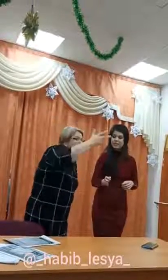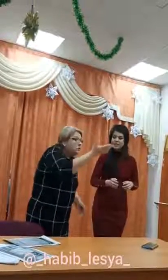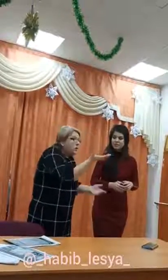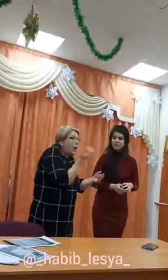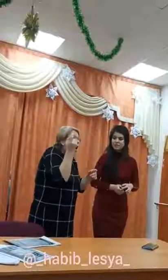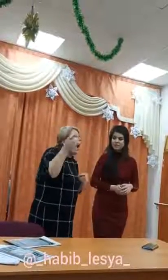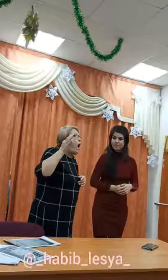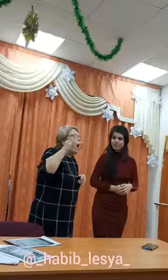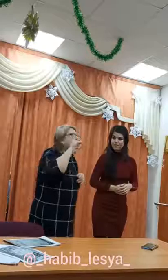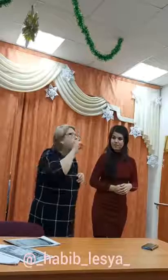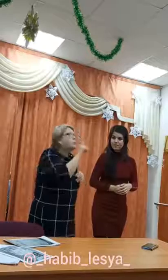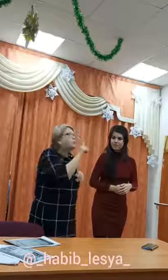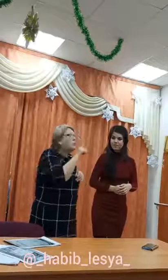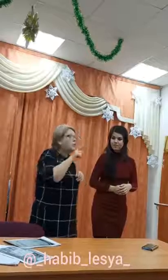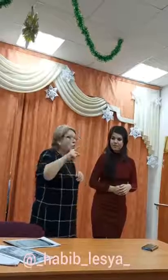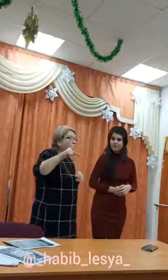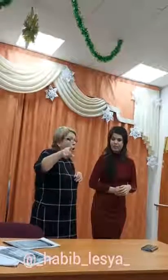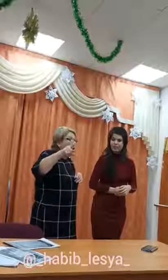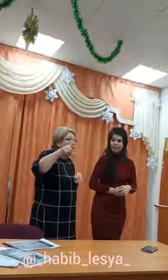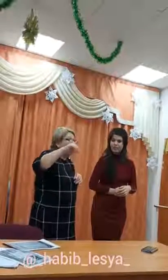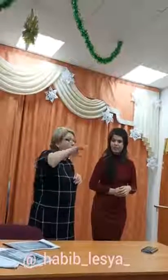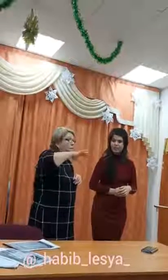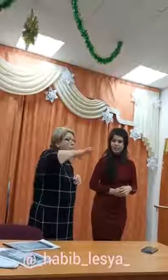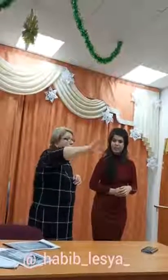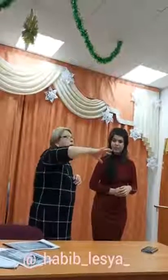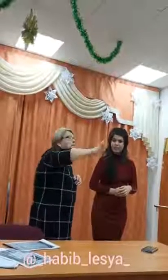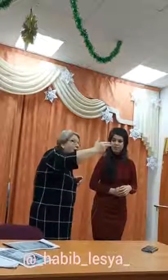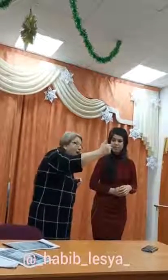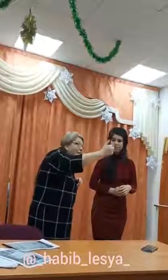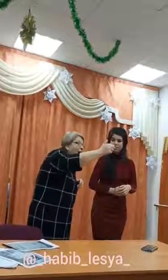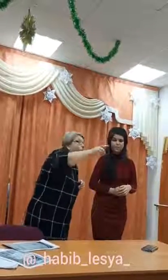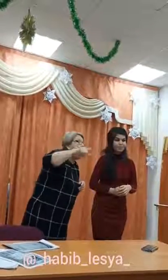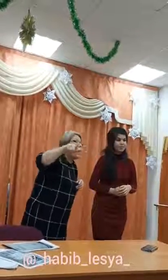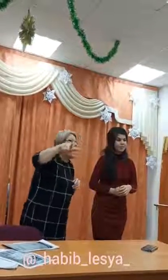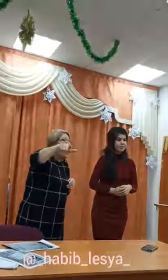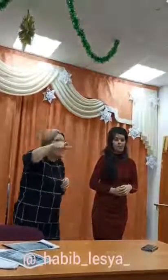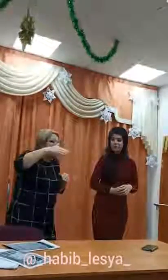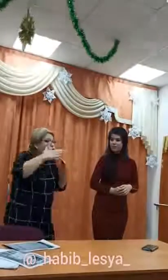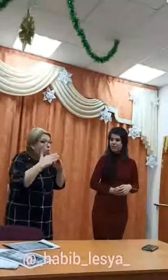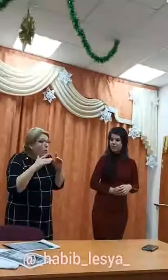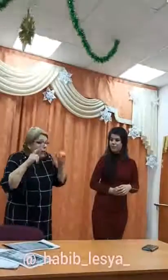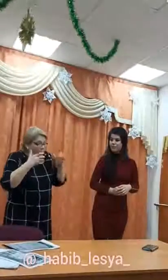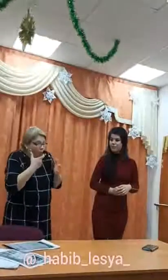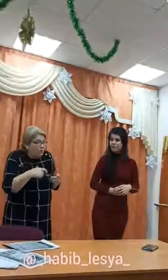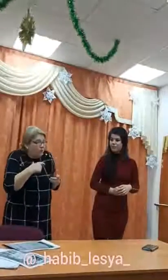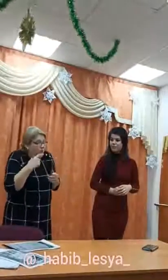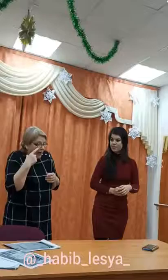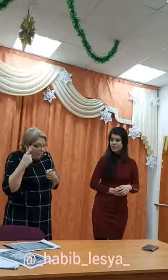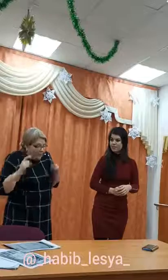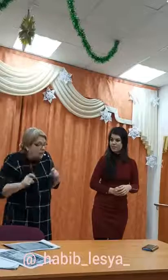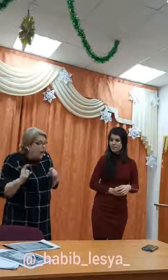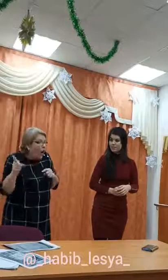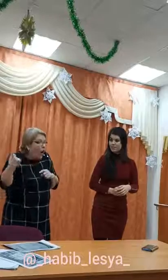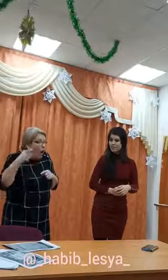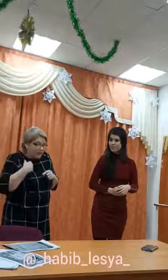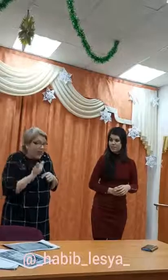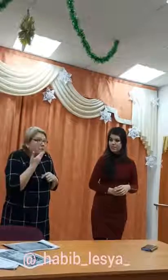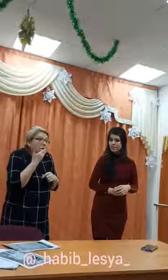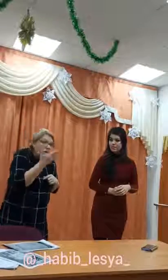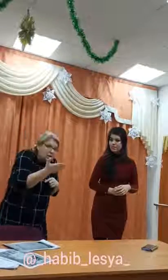3 месяца. А почему? Да, да. А он дома у тебя. Я спросила,